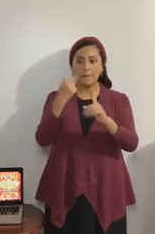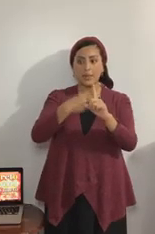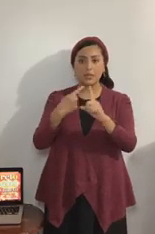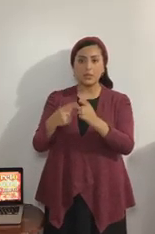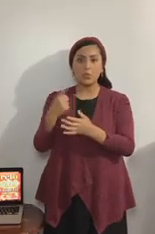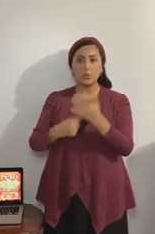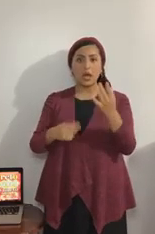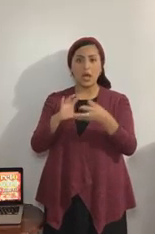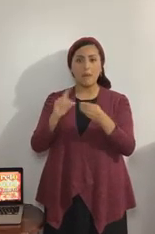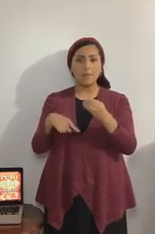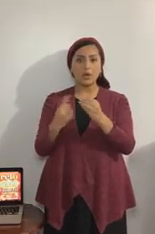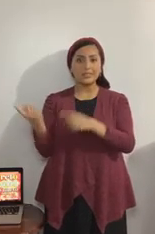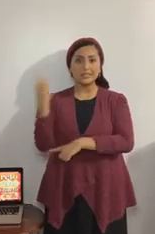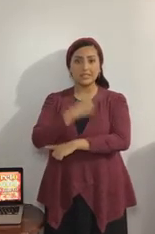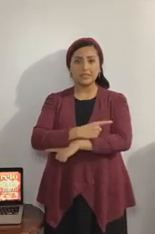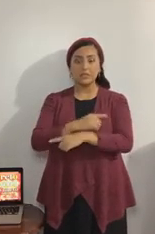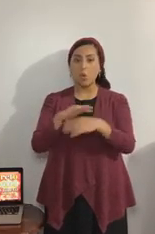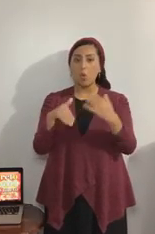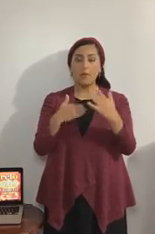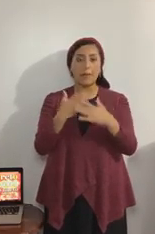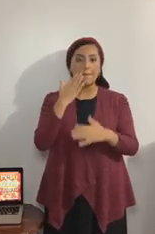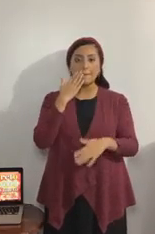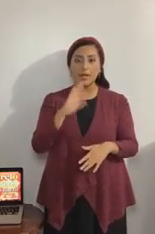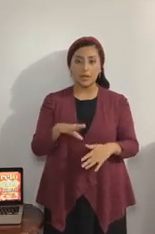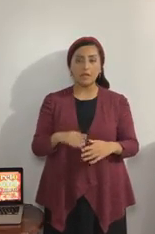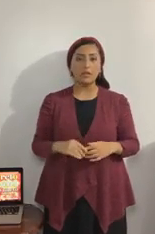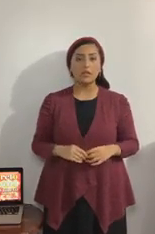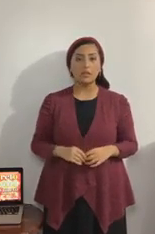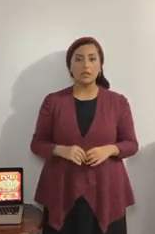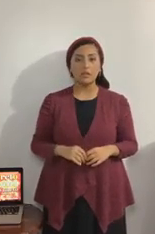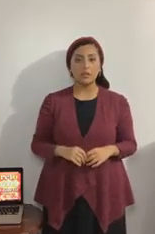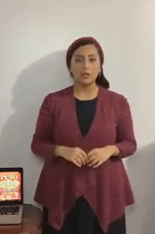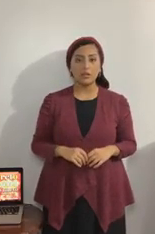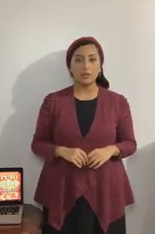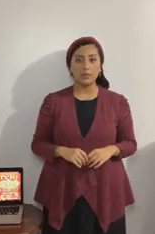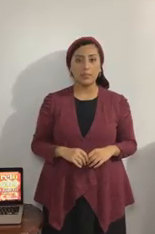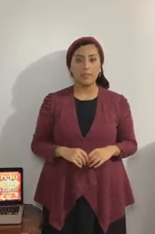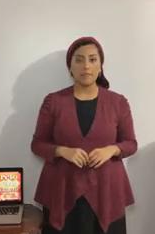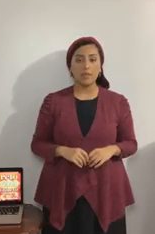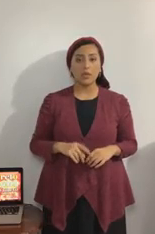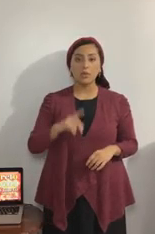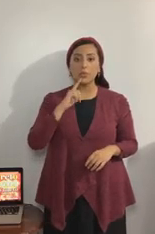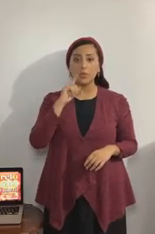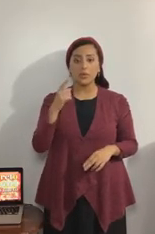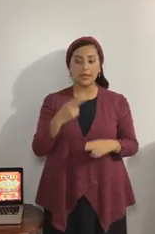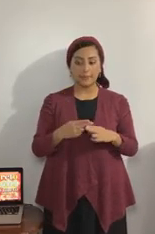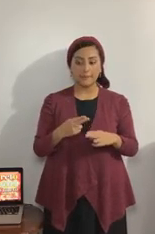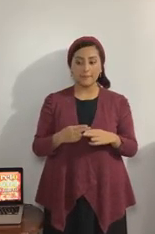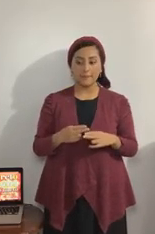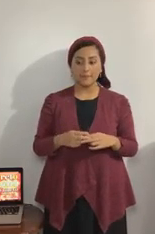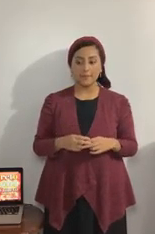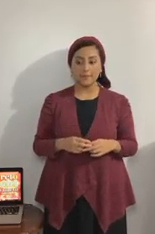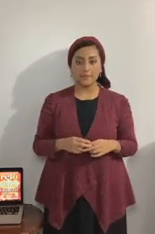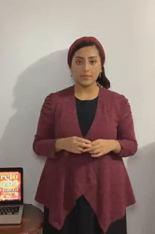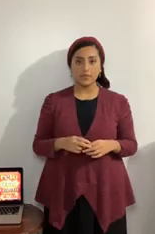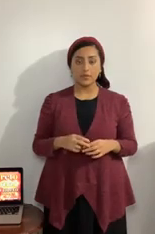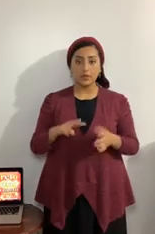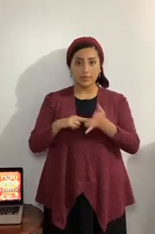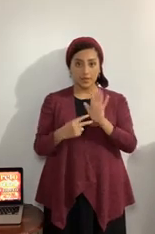días. Todo está paganizado. El nombre original y el significado, y como lo ministré hace un